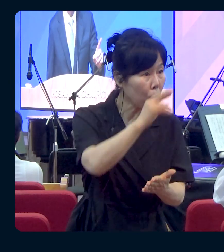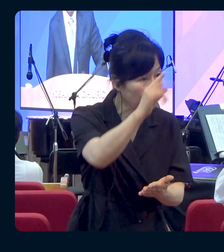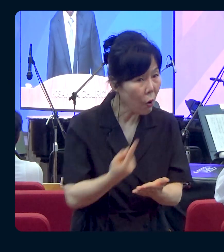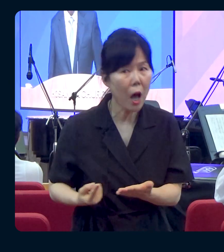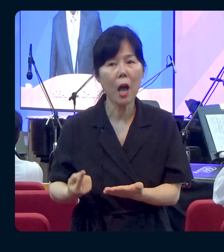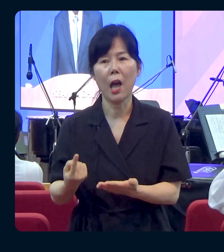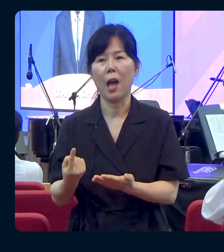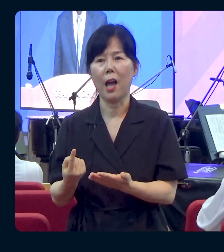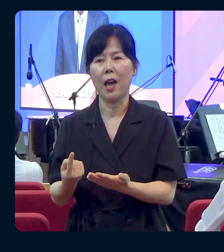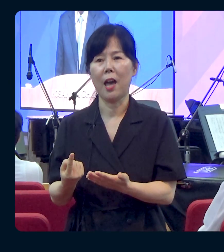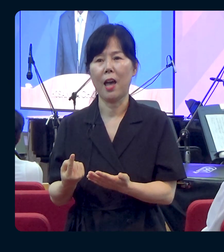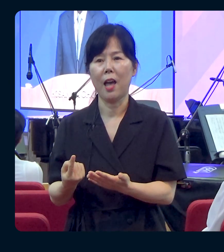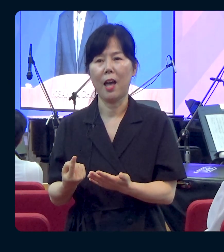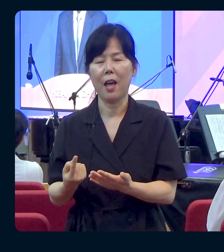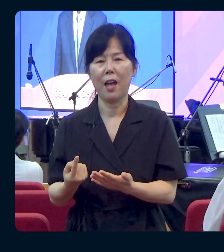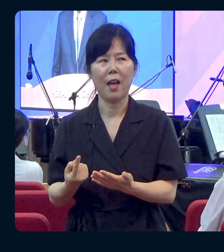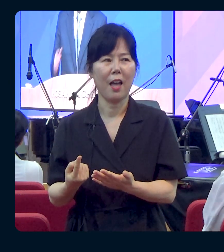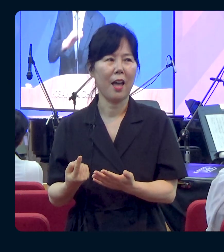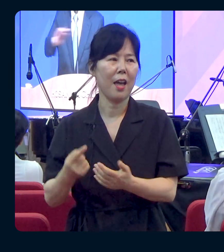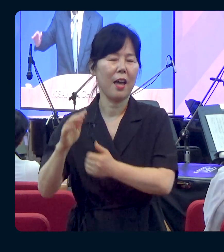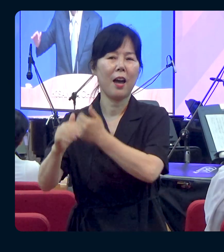간에 회개하기만 하면